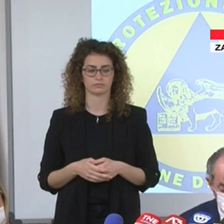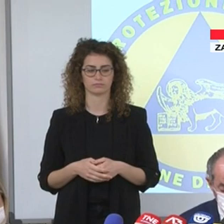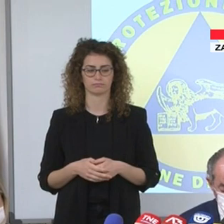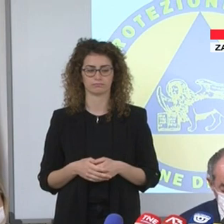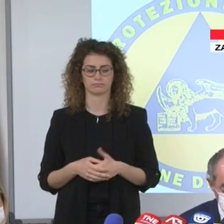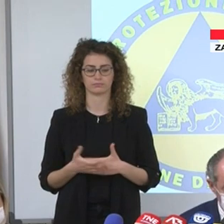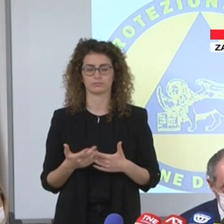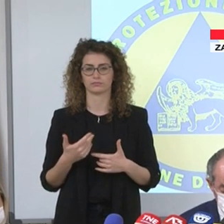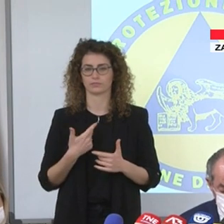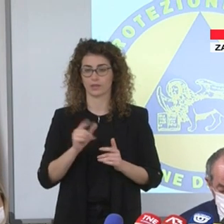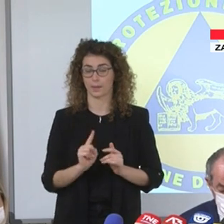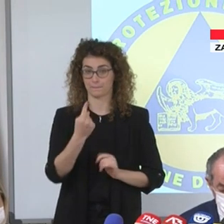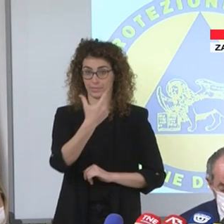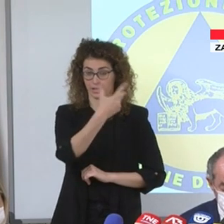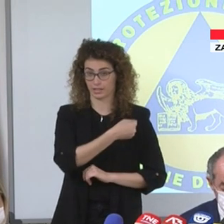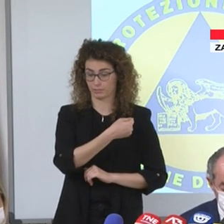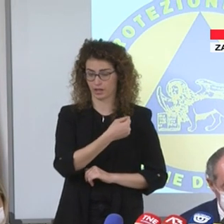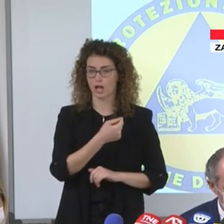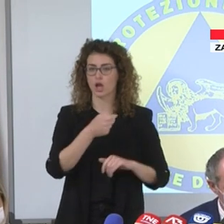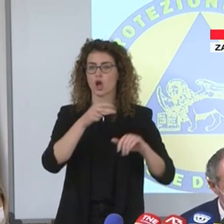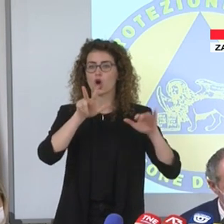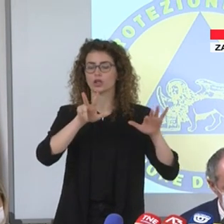Allora, prima hanno avuto una prima dose